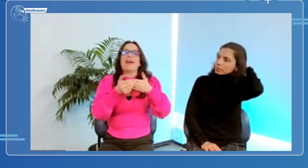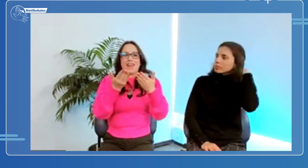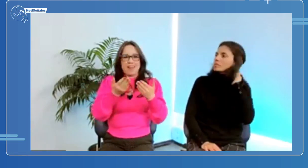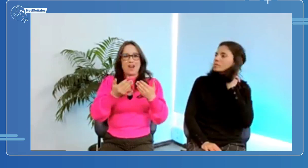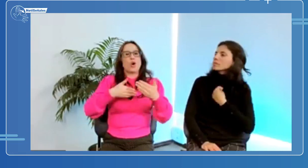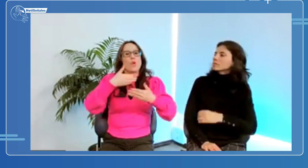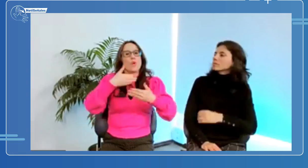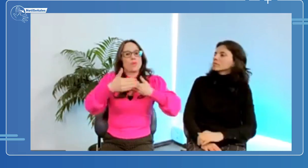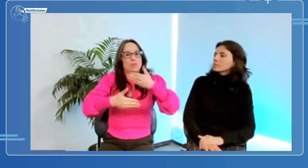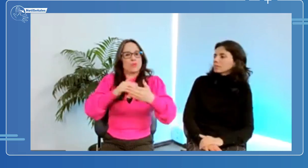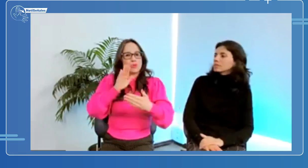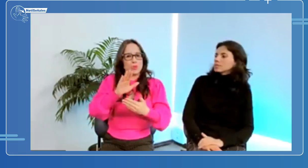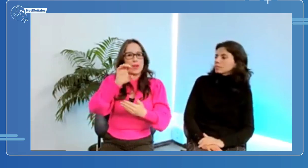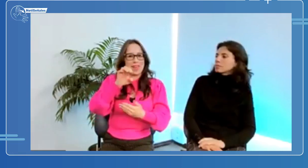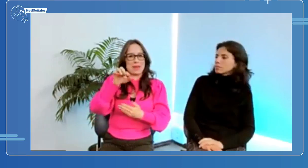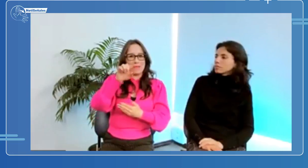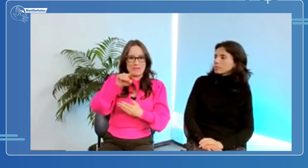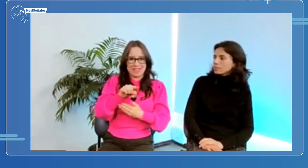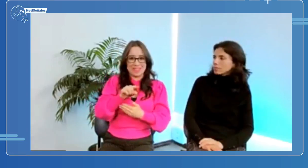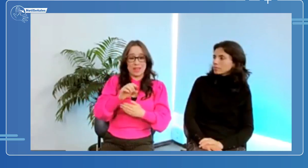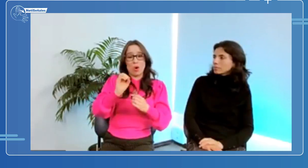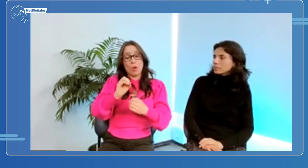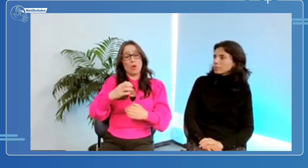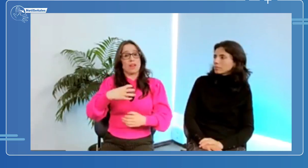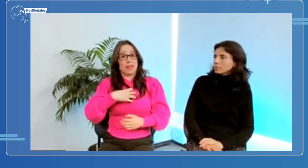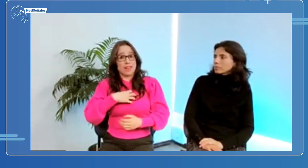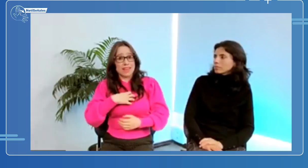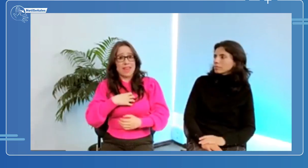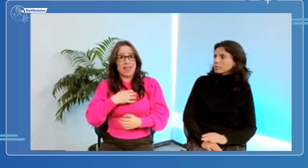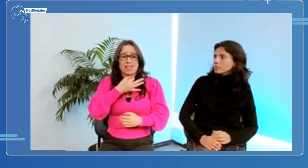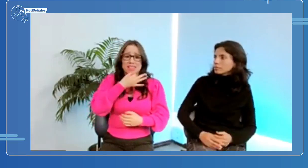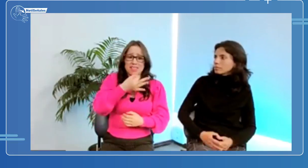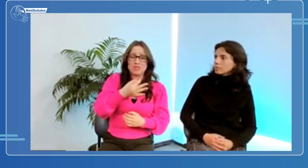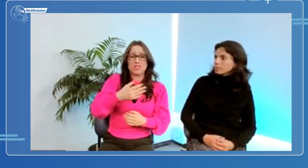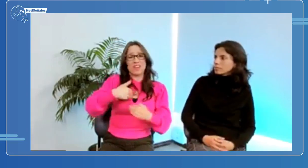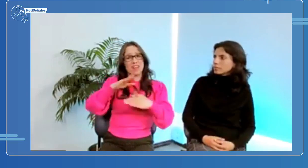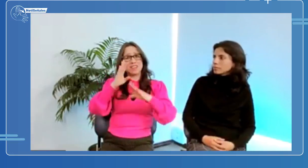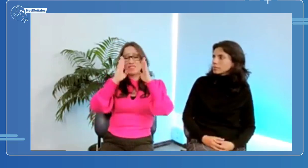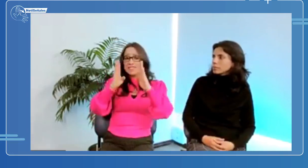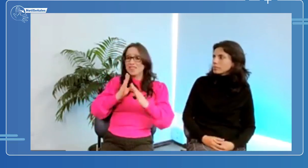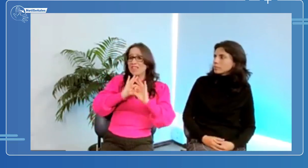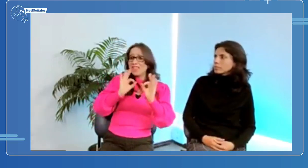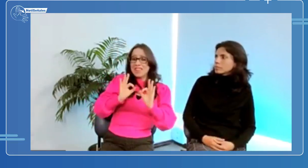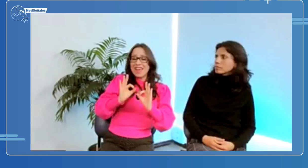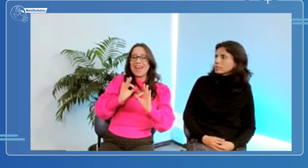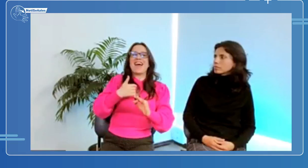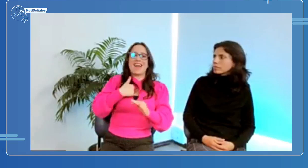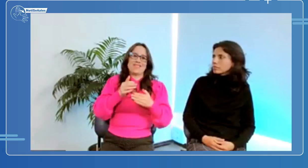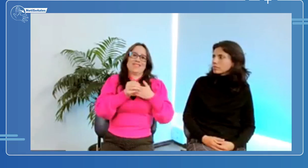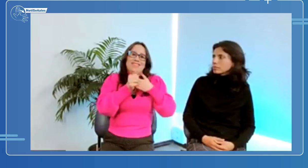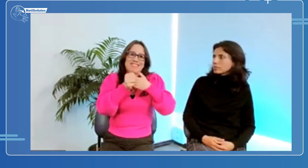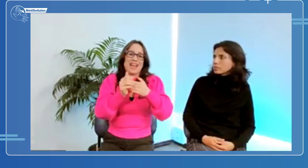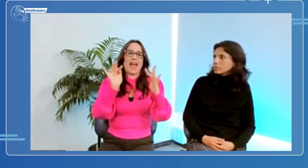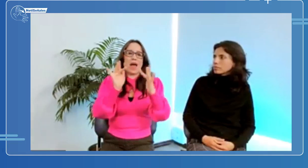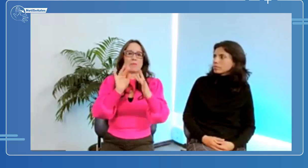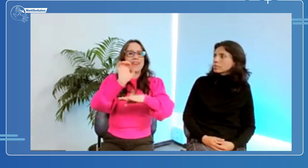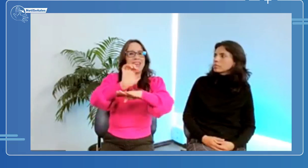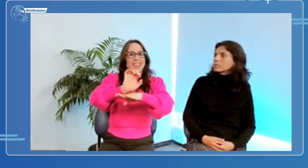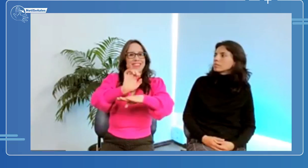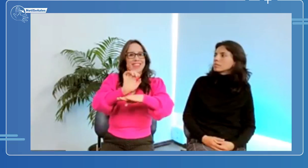de asignarlas. Nosotros orientamos, por ejemplo, cuando deben ir a una EPS o, por ejemplo, si tienen